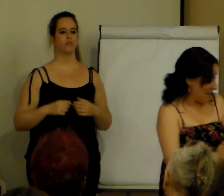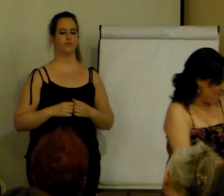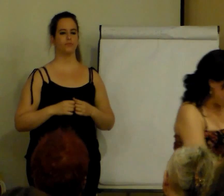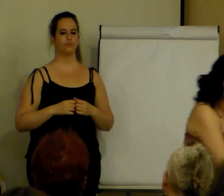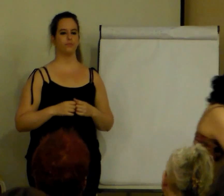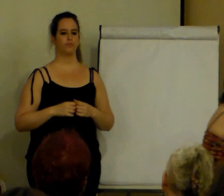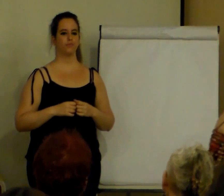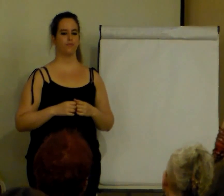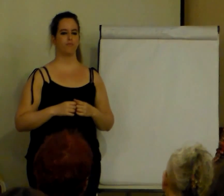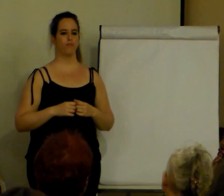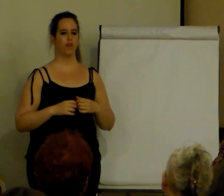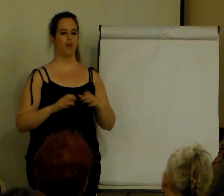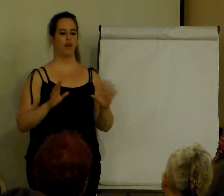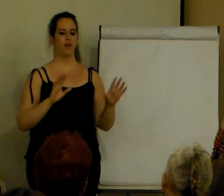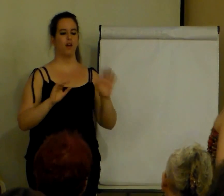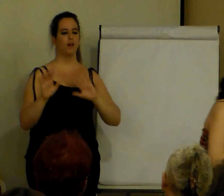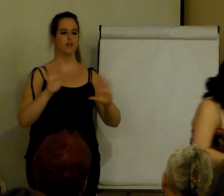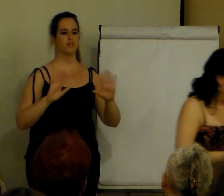sea, ¿sí?